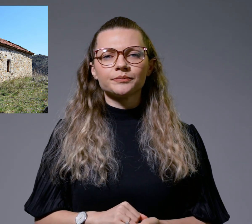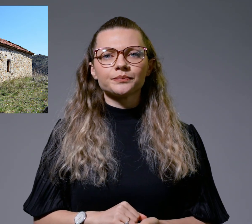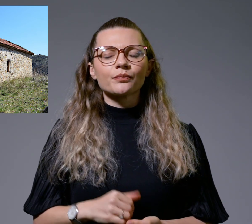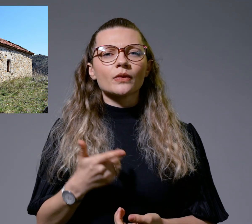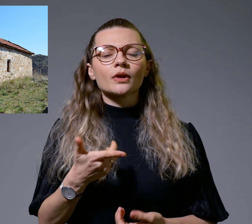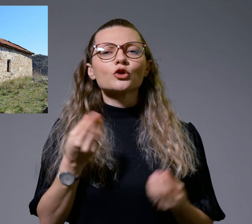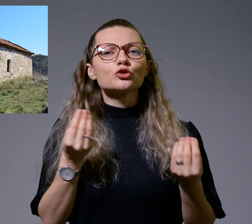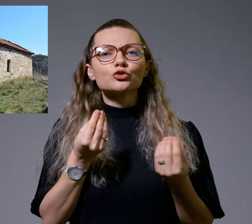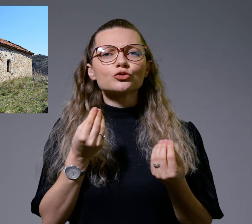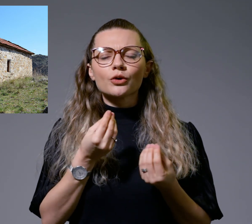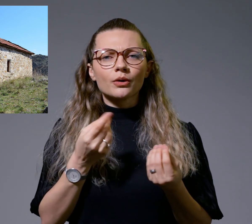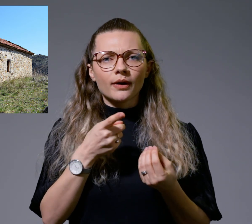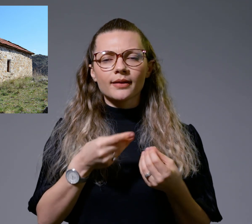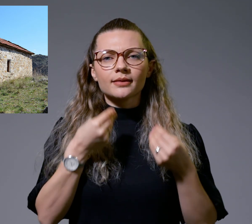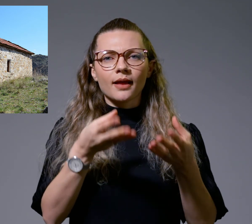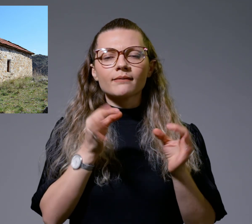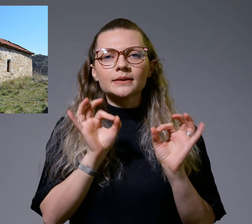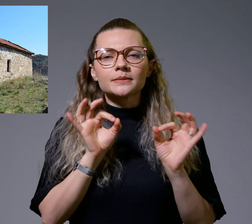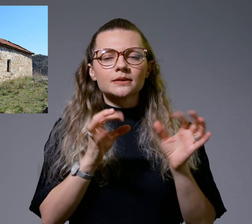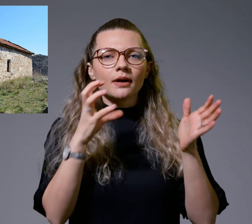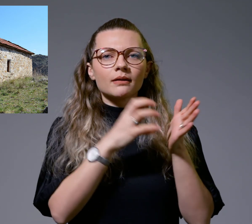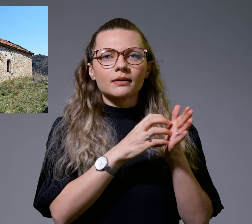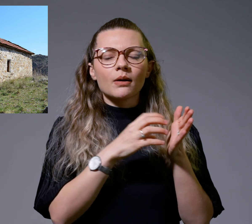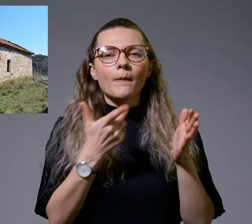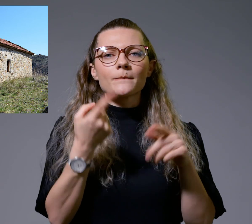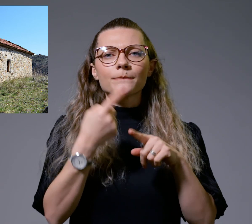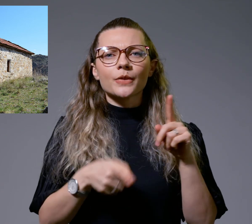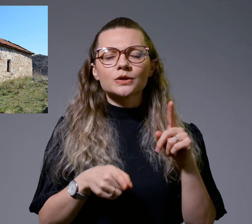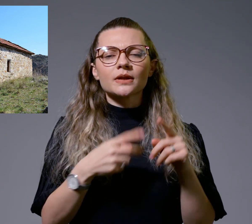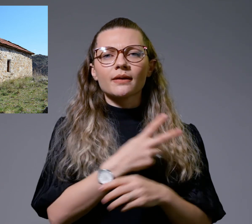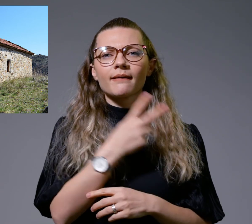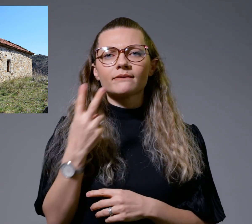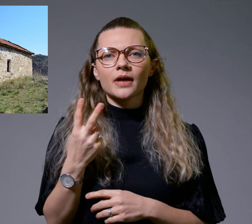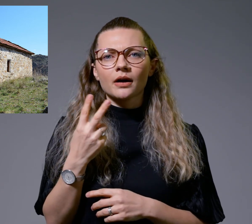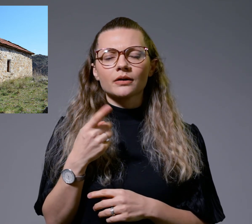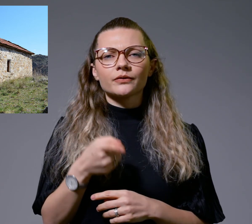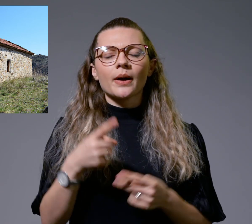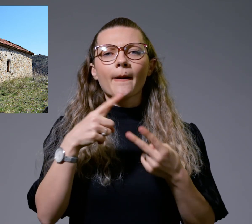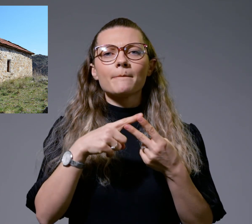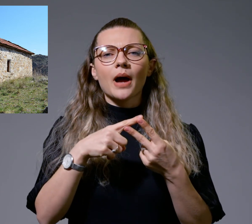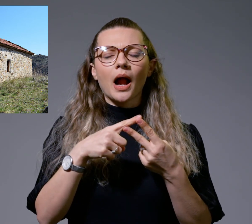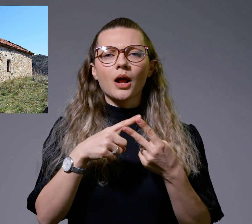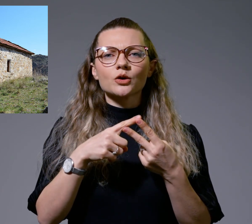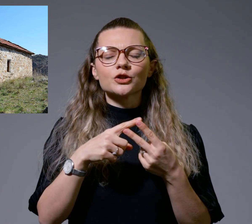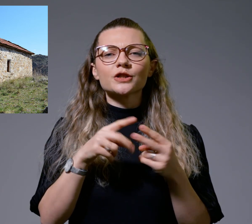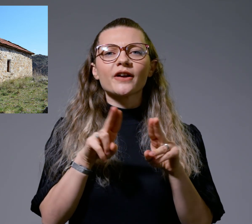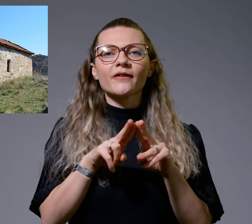му даваат особен белег на последните векови на палеолошкиот византиски